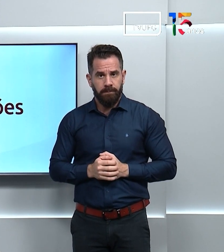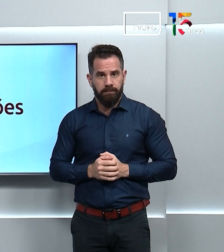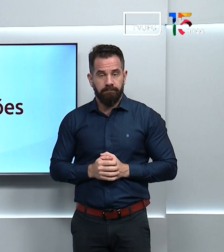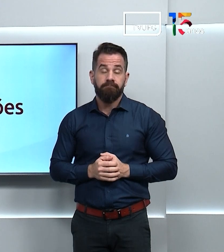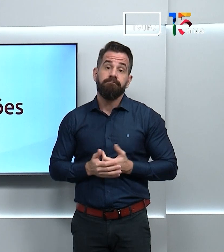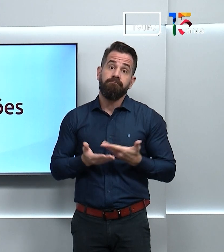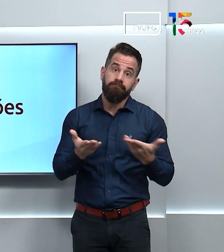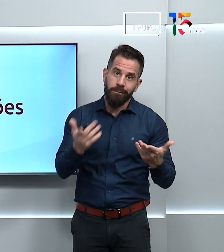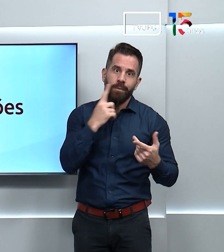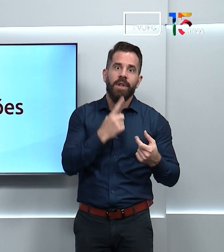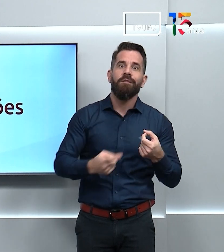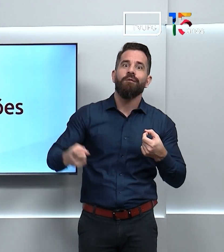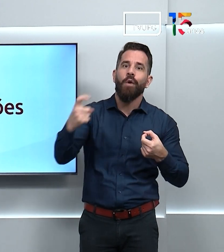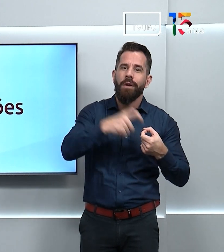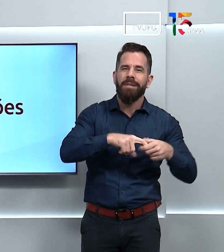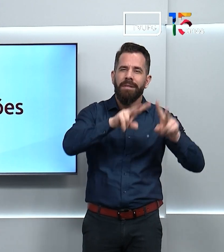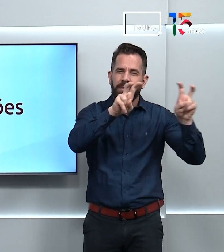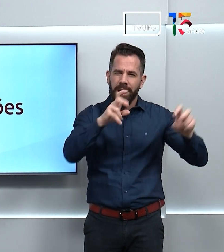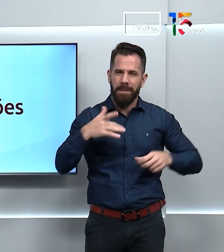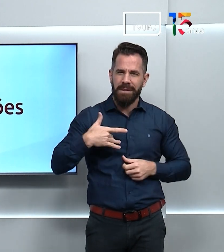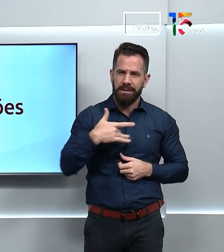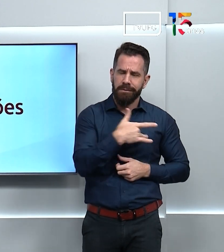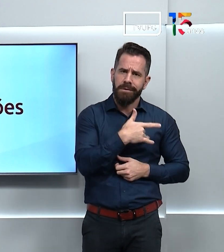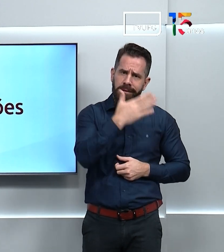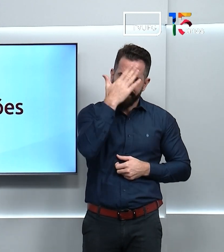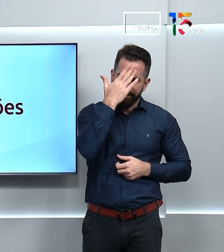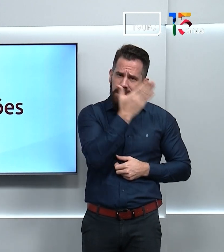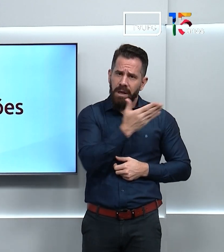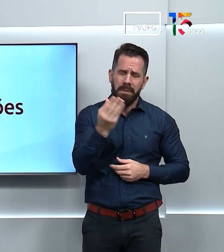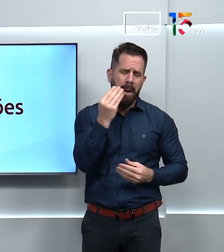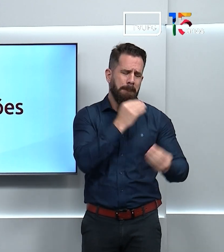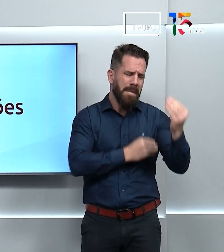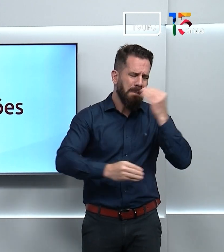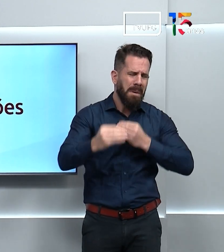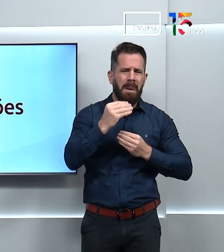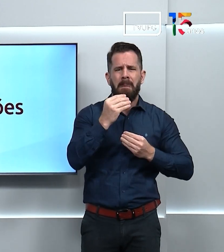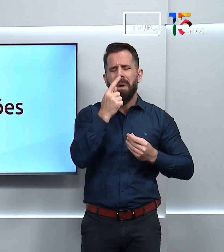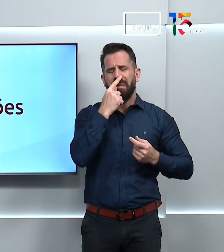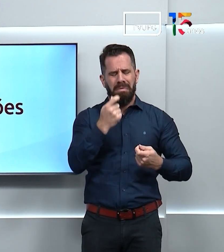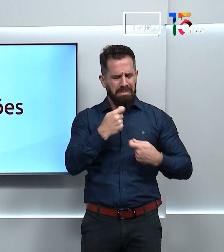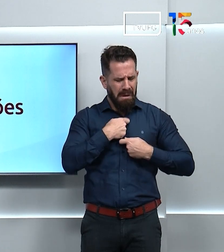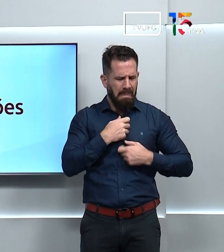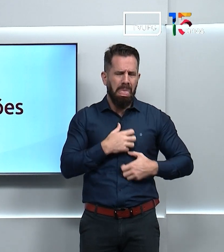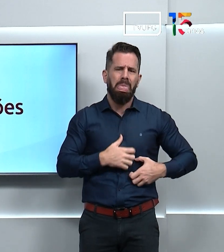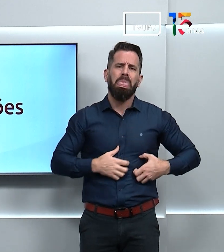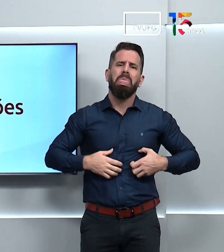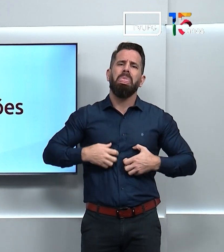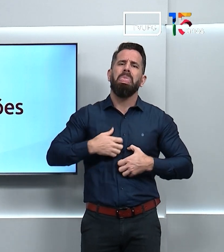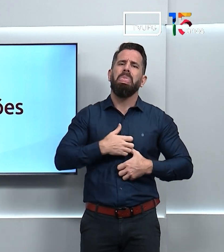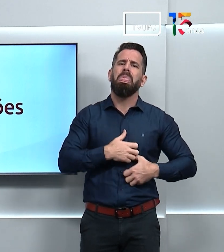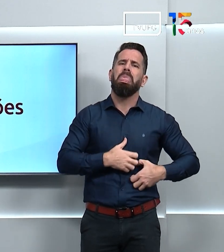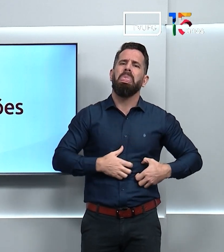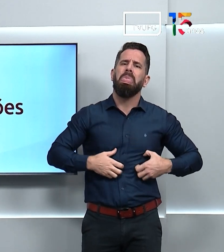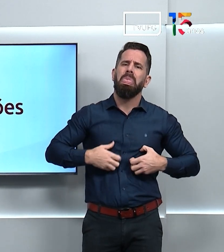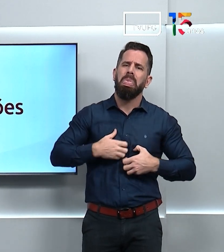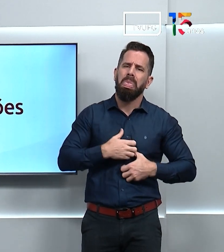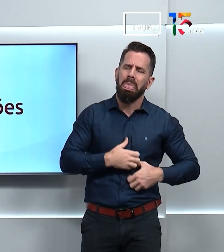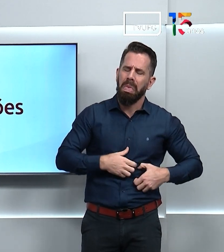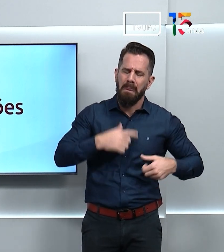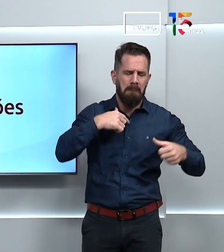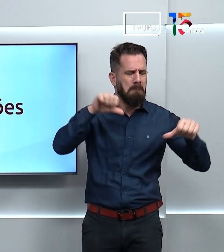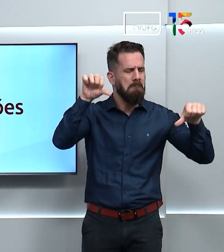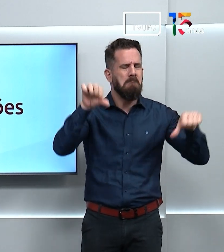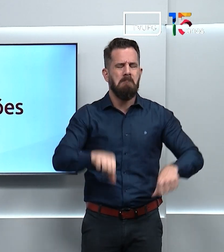Bom, e voltando a falar sobre saúde, você já comeu alguma coisa que te fez mal, e que você ficou